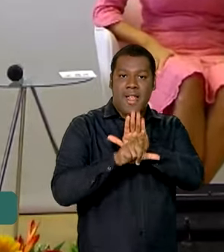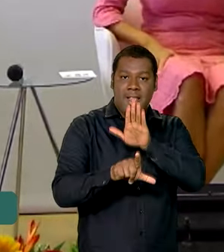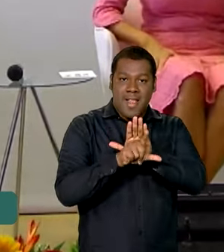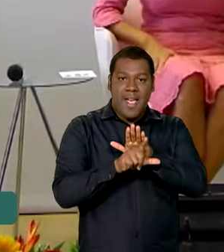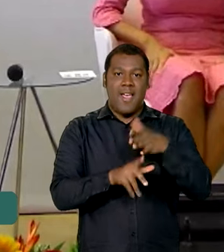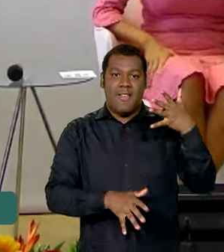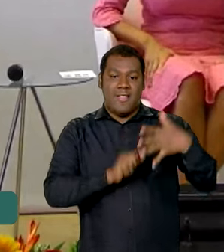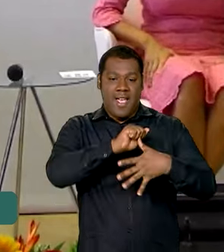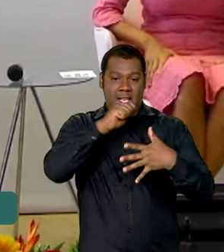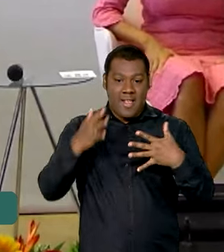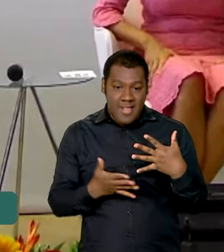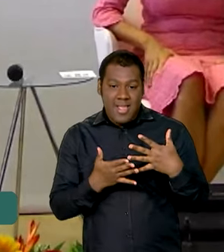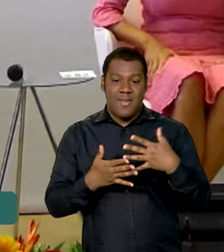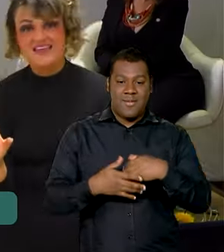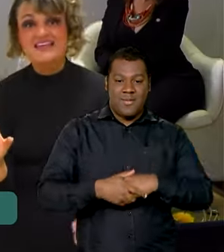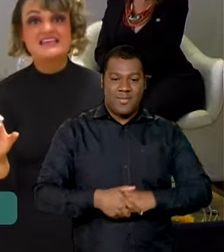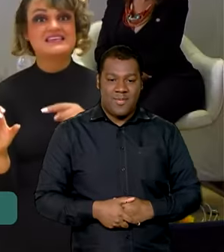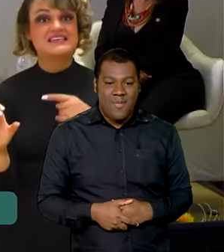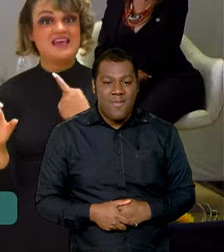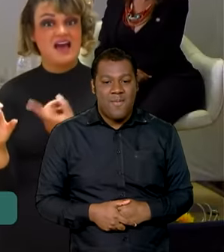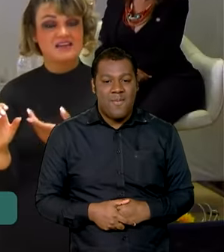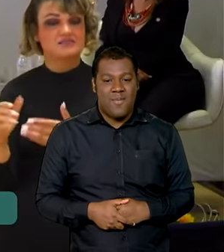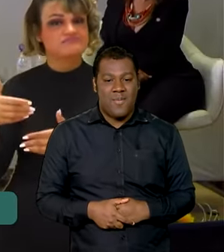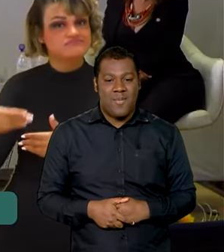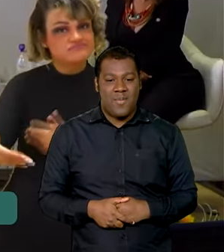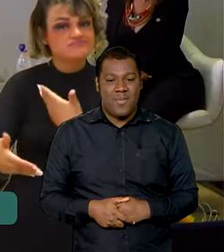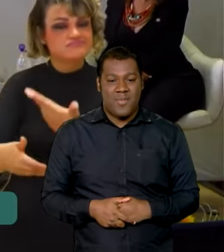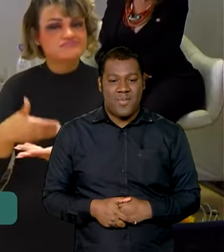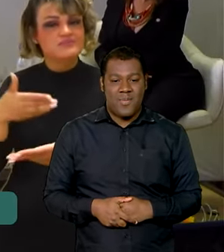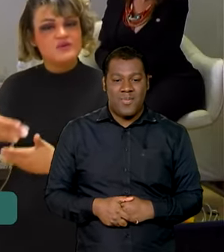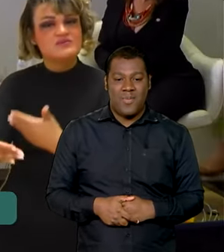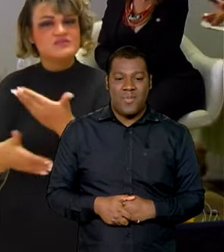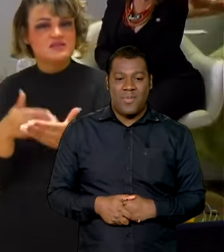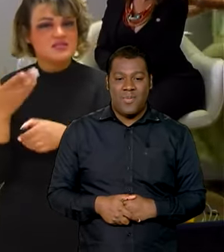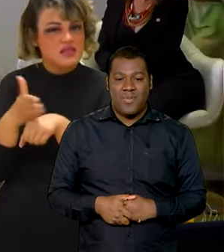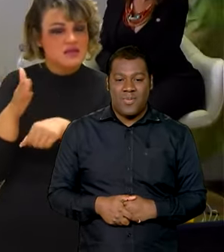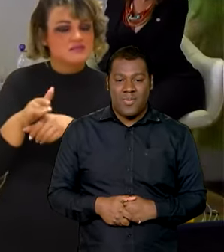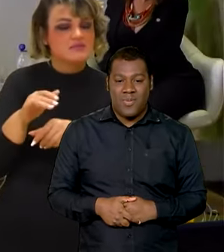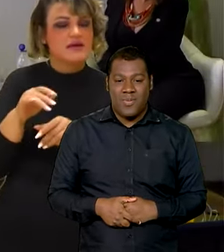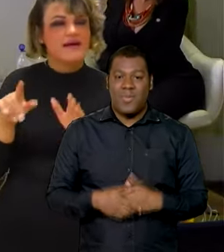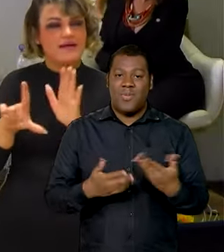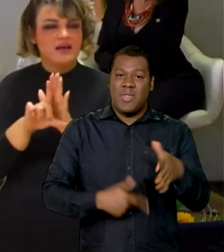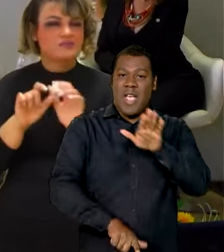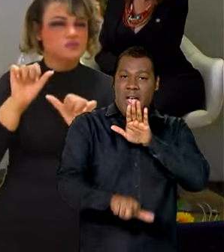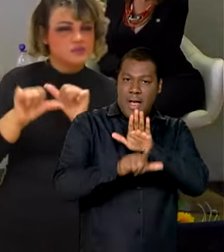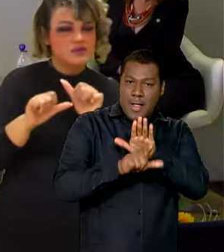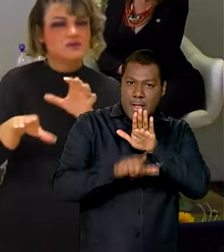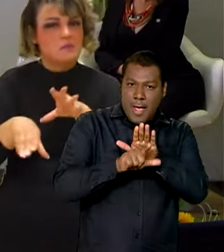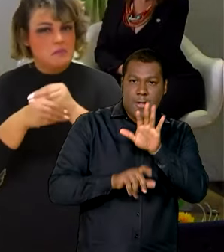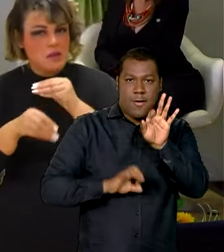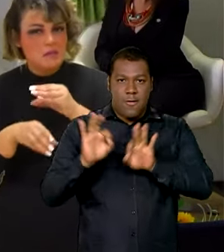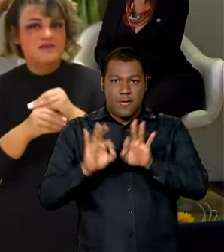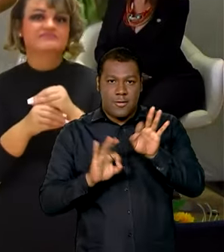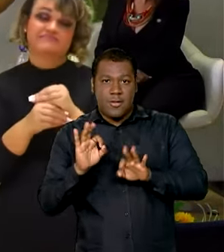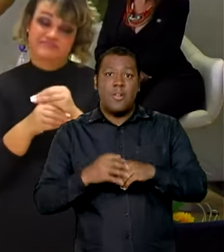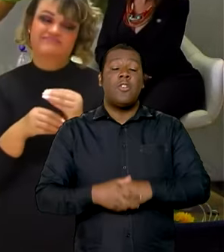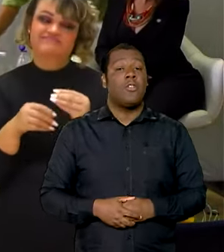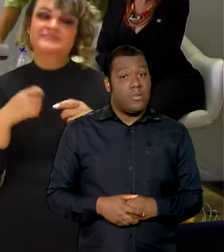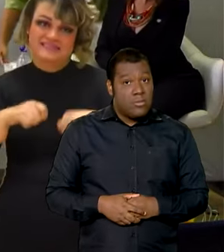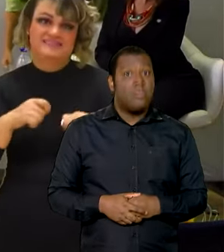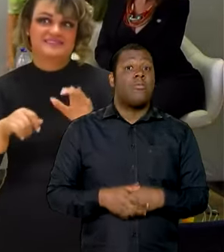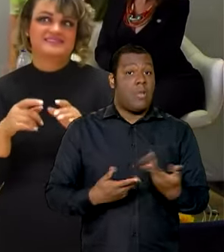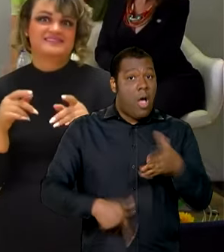importância da iniciativa. Aos poucos fomos aprimorando essa lei e ainda temos muito que